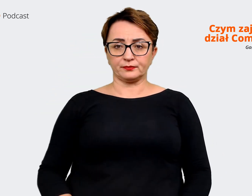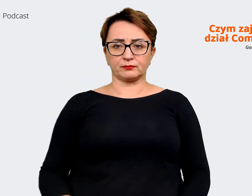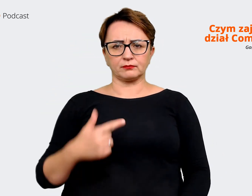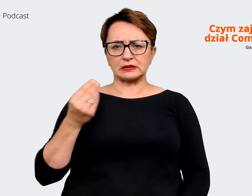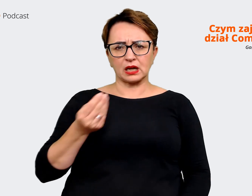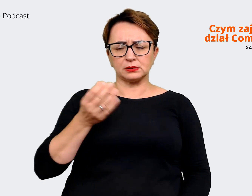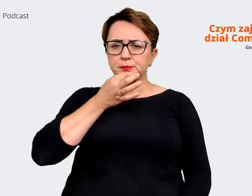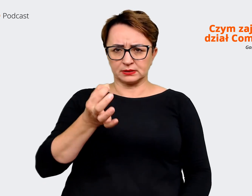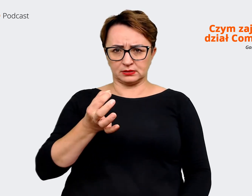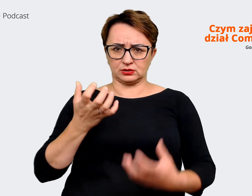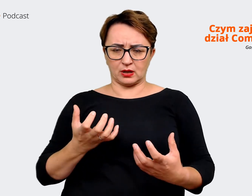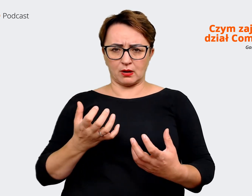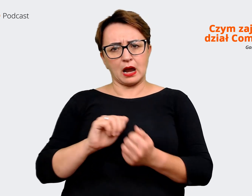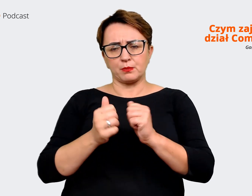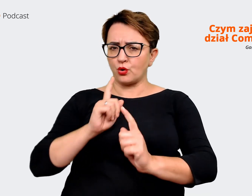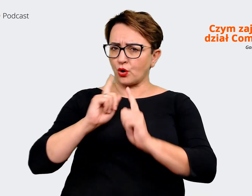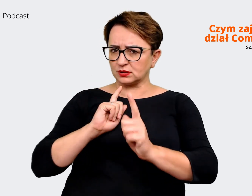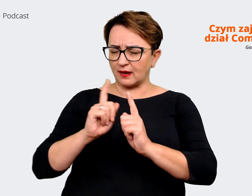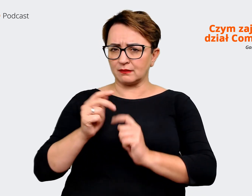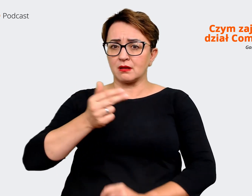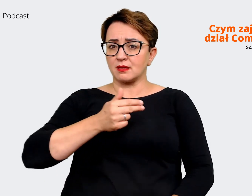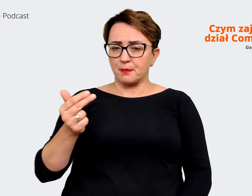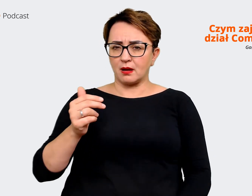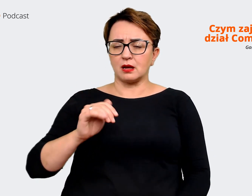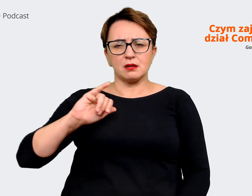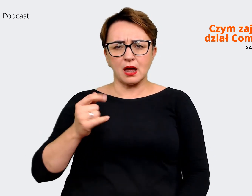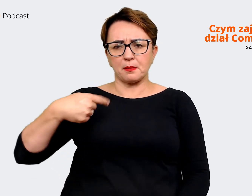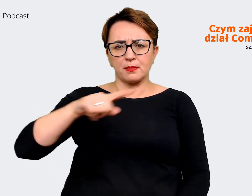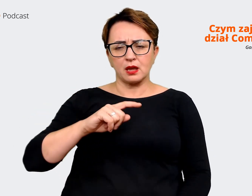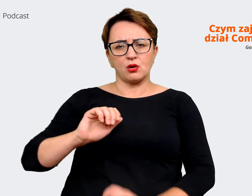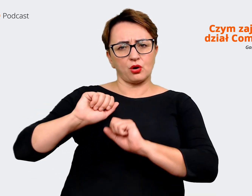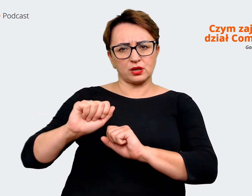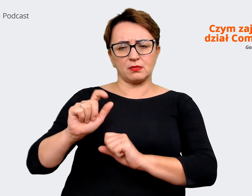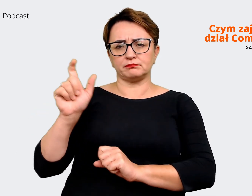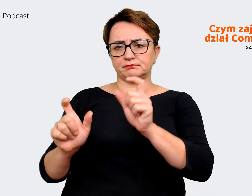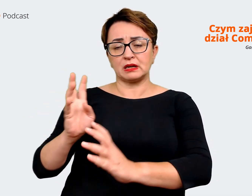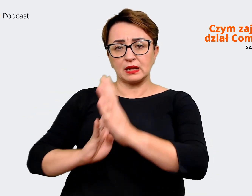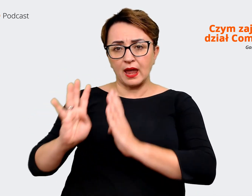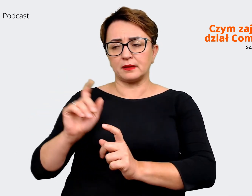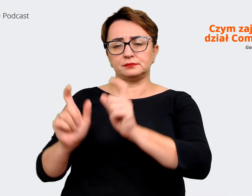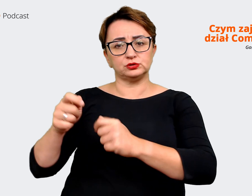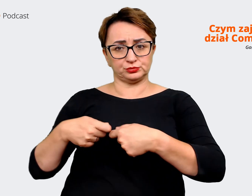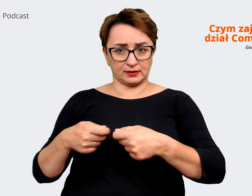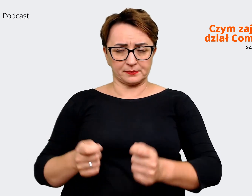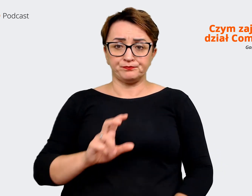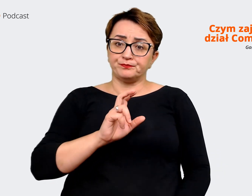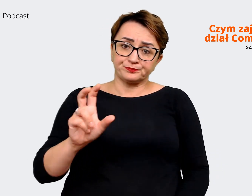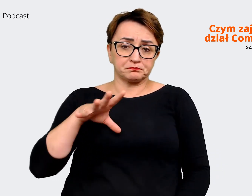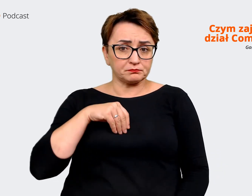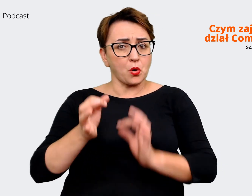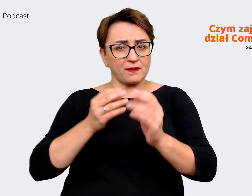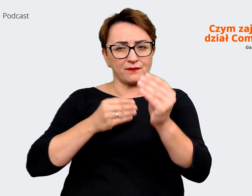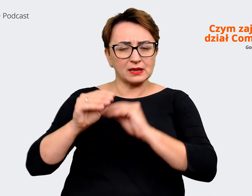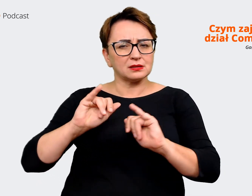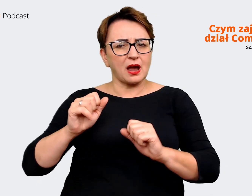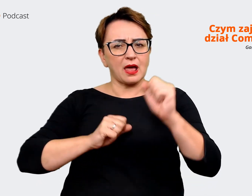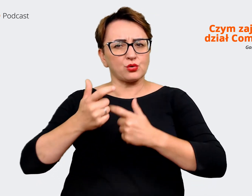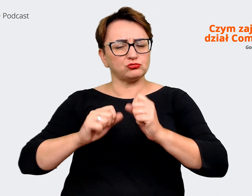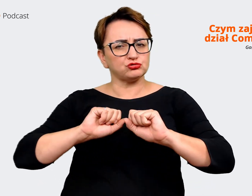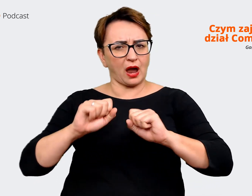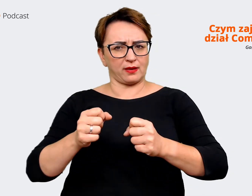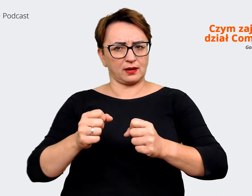nie budził żadnych właśnie wątpliwości z perspektywy prawa ochrony konsumentów i przekaz, który ten program ze sobą niósł, nie wprowadzał w żaden sposób konsumentów w